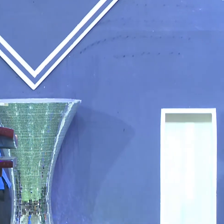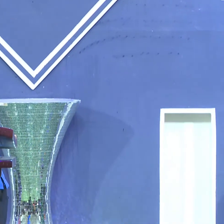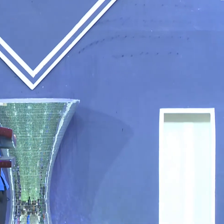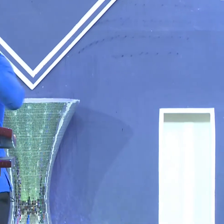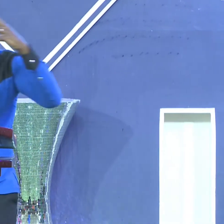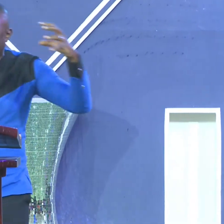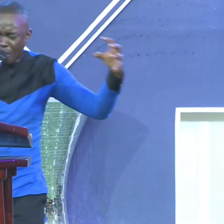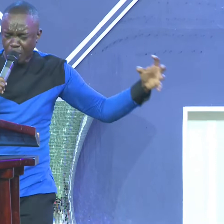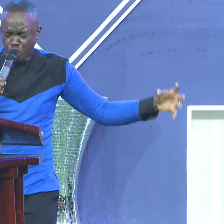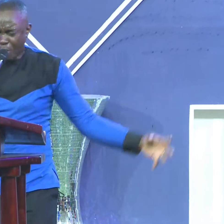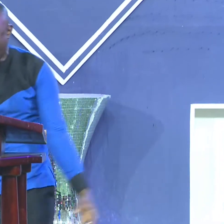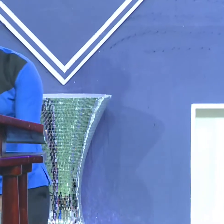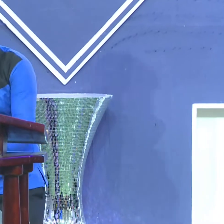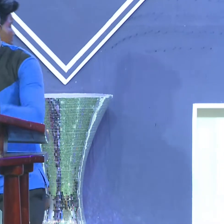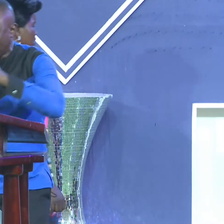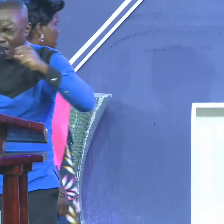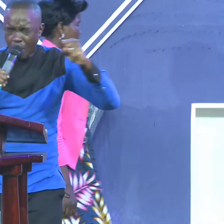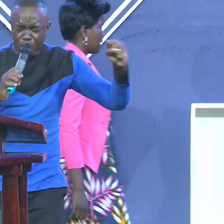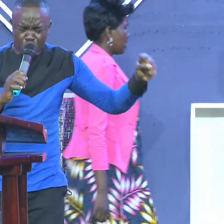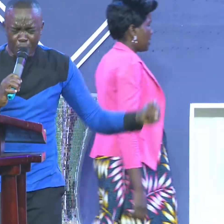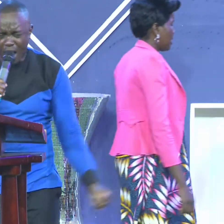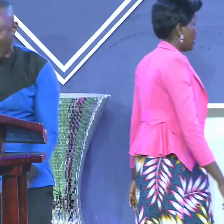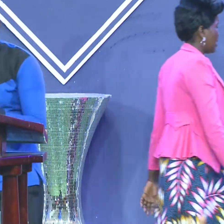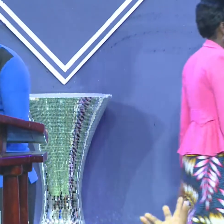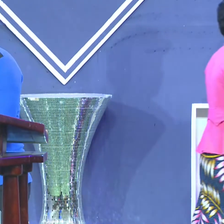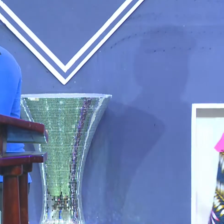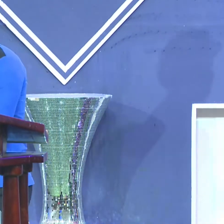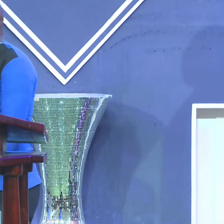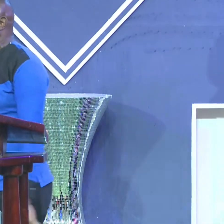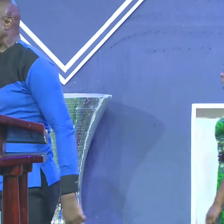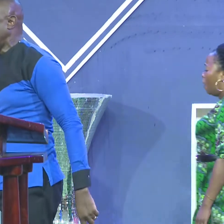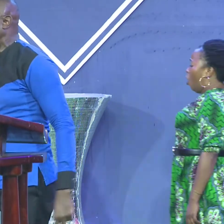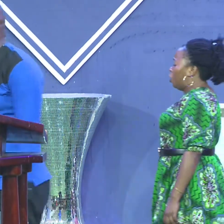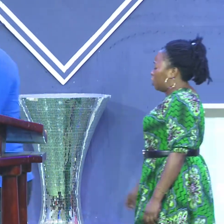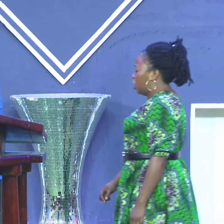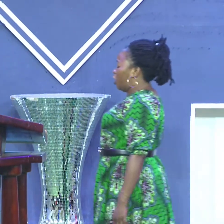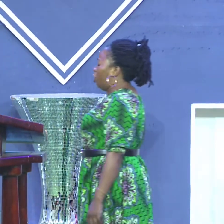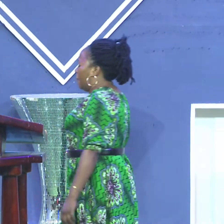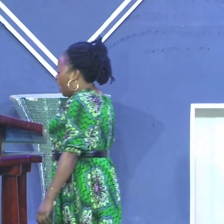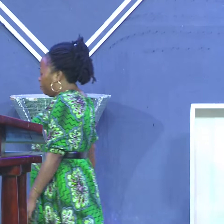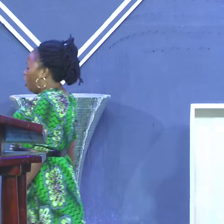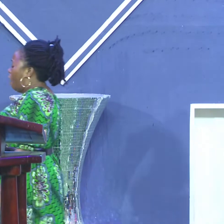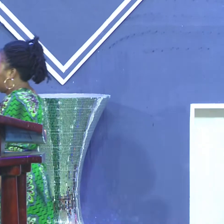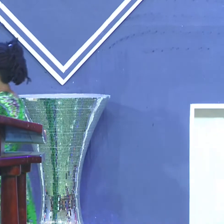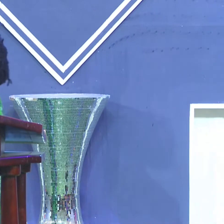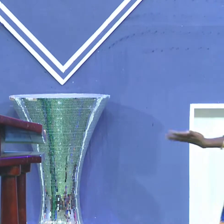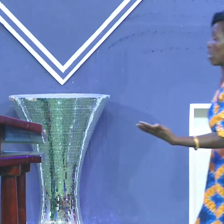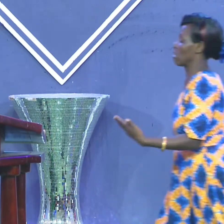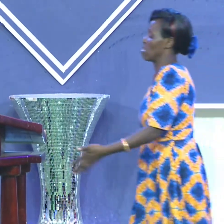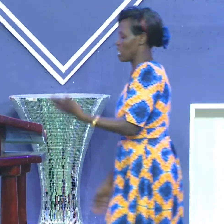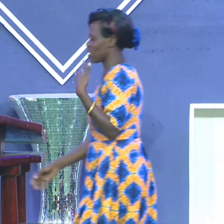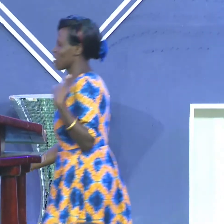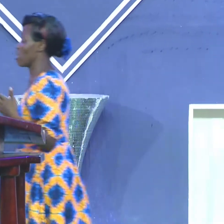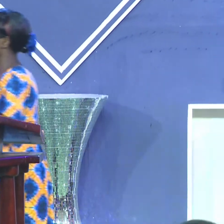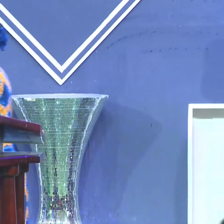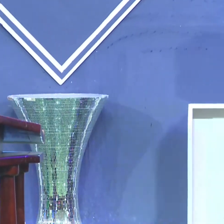musibe Ojicha yomu musibe Ojicha yomu musibe Katonda na nyini chitibwa Kabaka Emikono